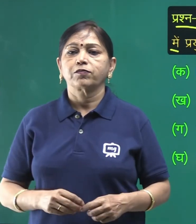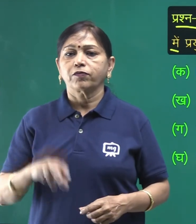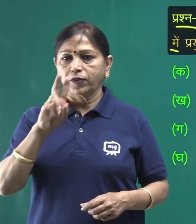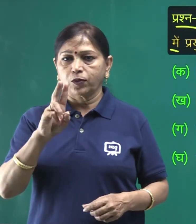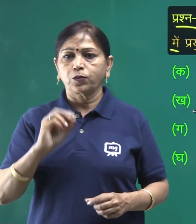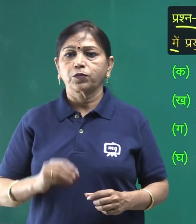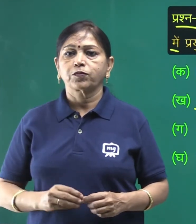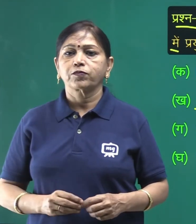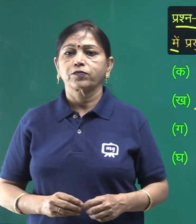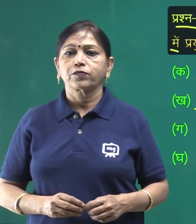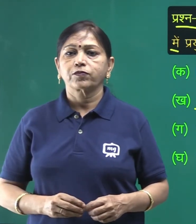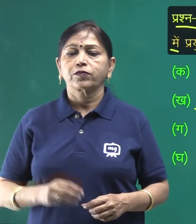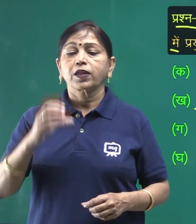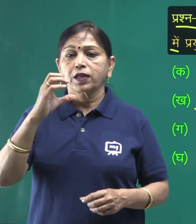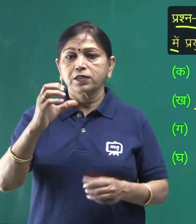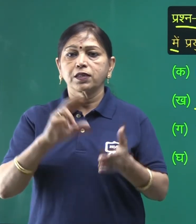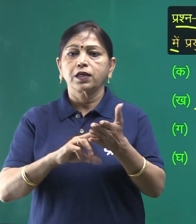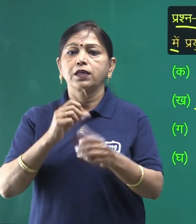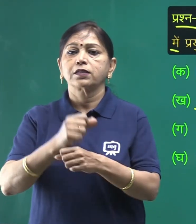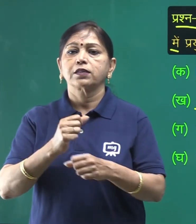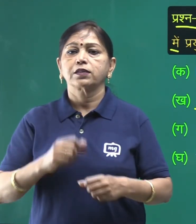2 CNG,